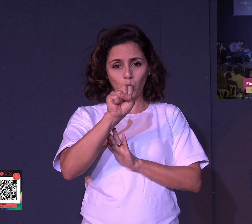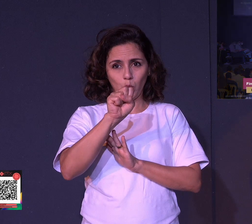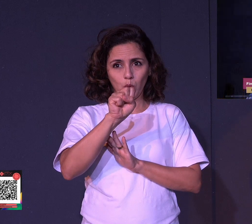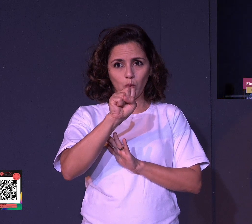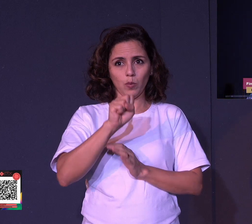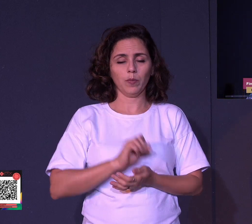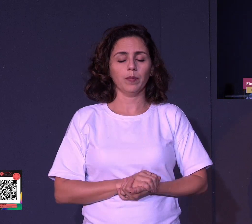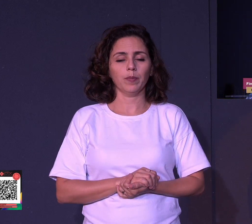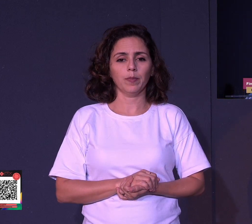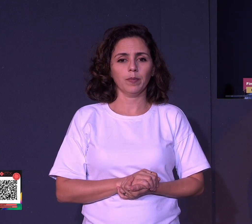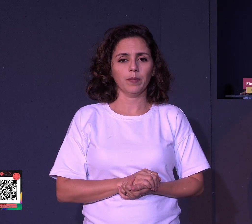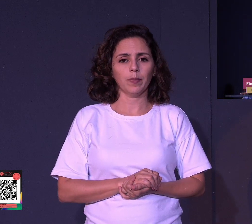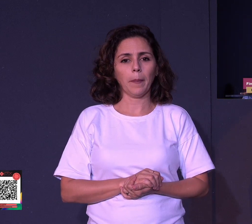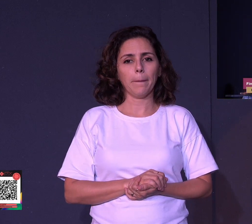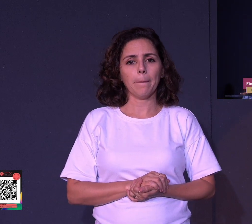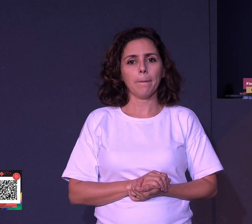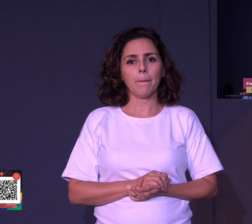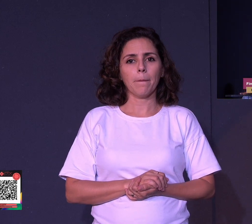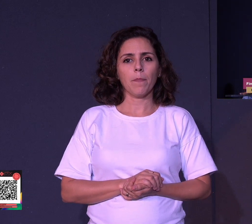verso 8.